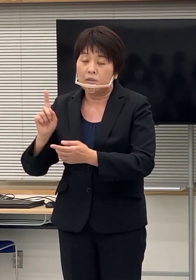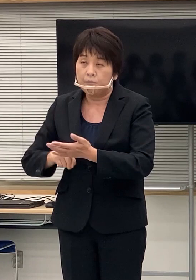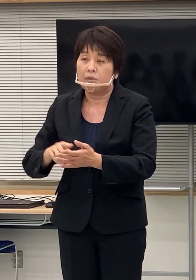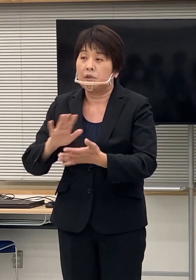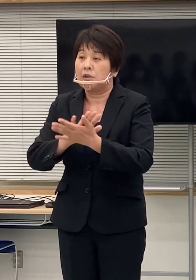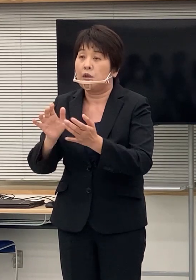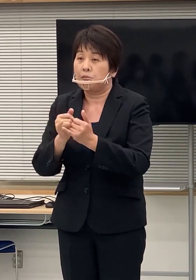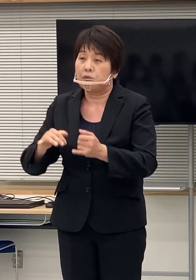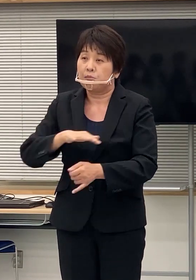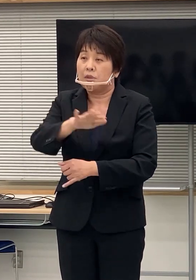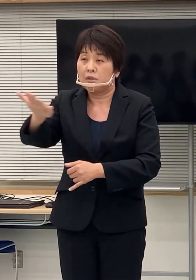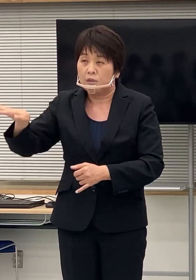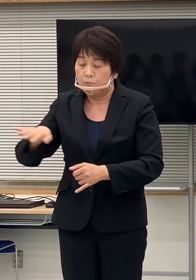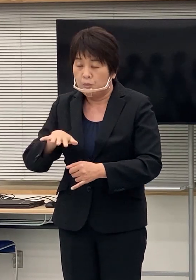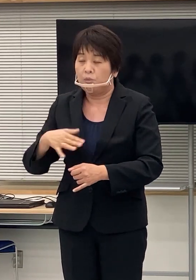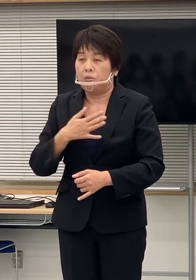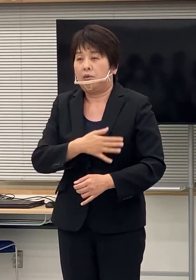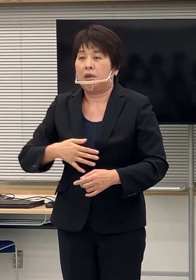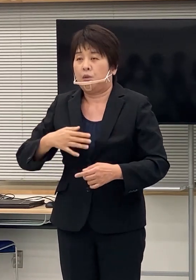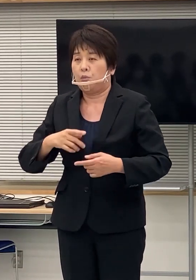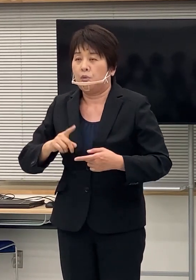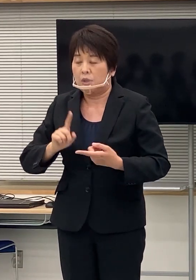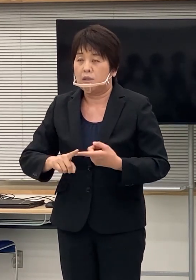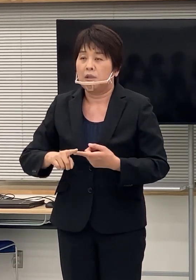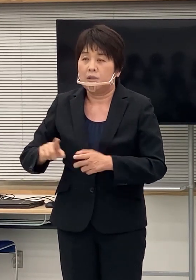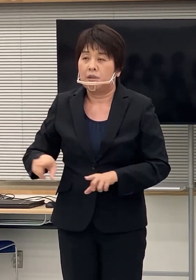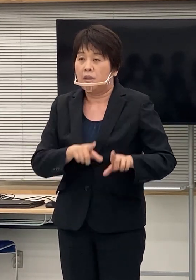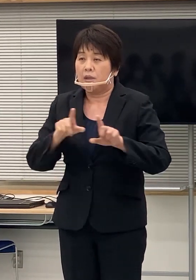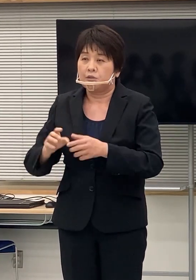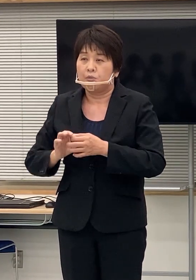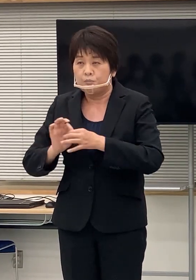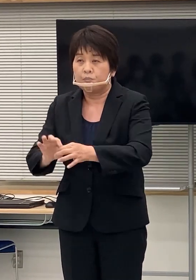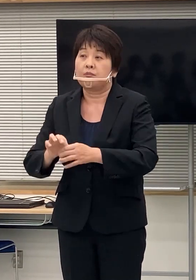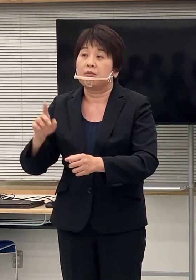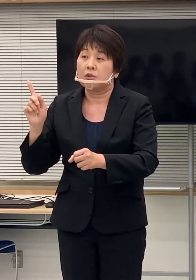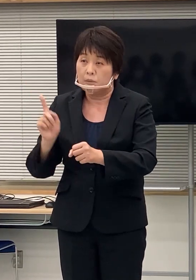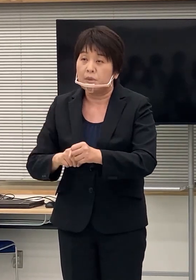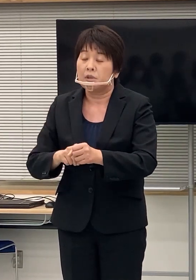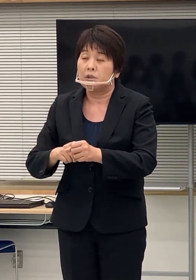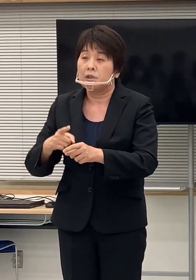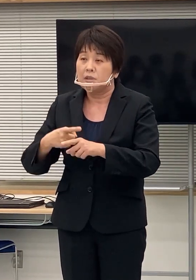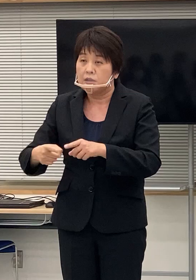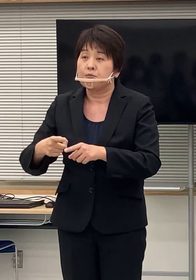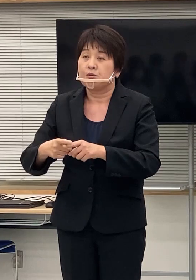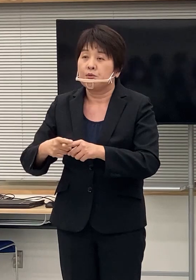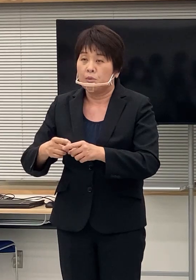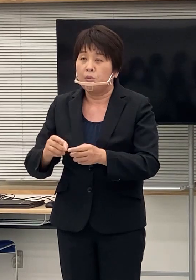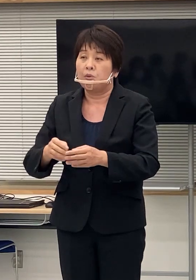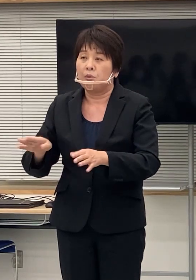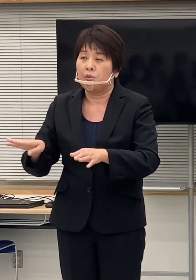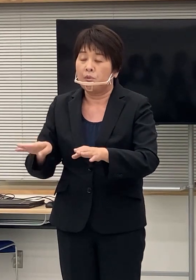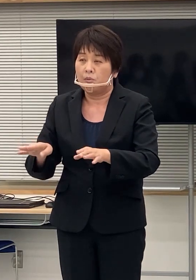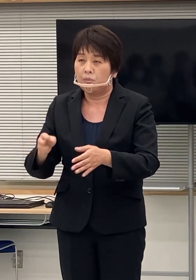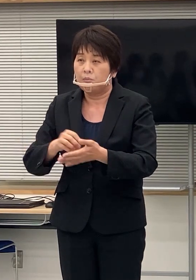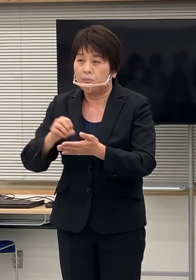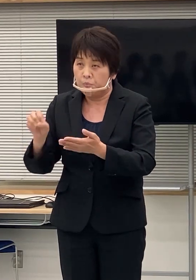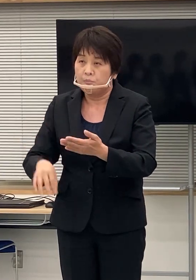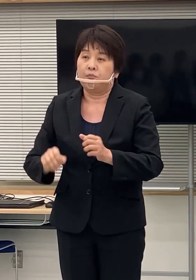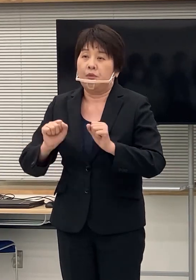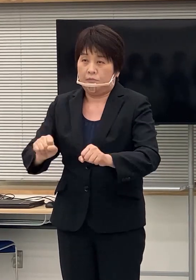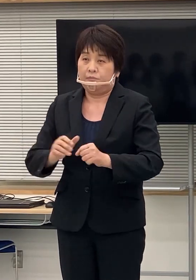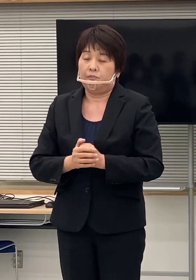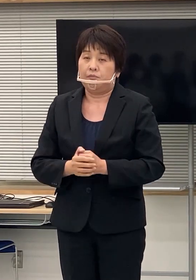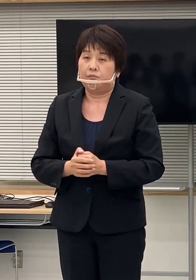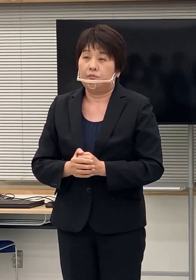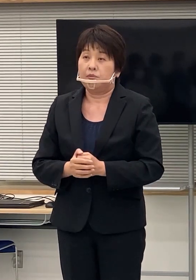んの健康的な生活を維持するため、措置の一部の緩和を決定をいたしました。現在、使用